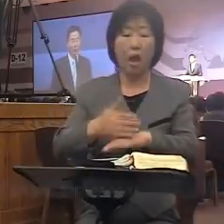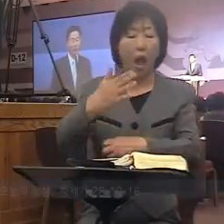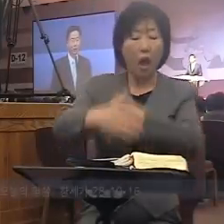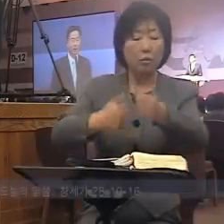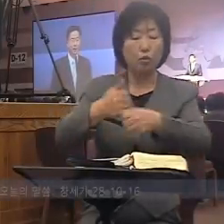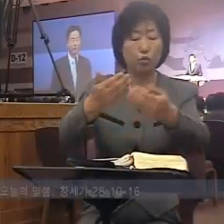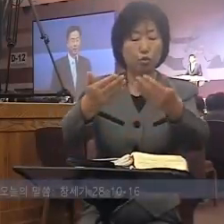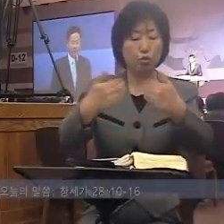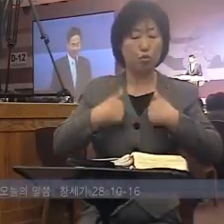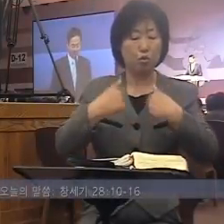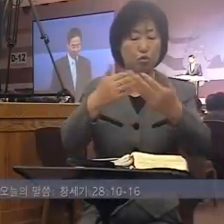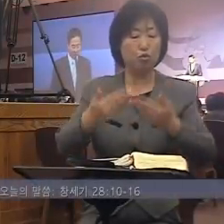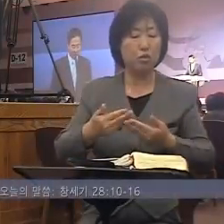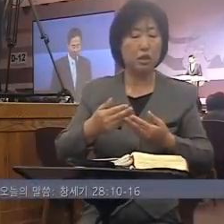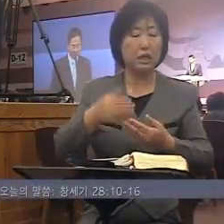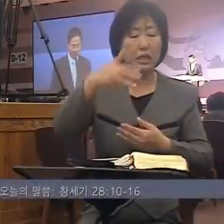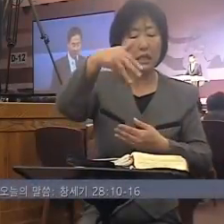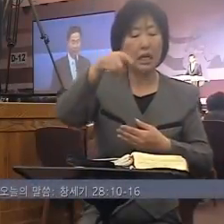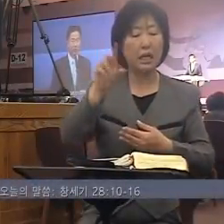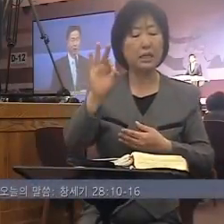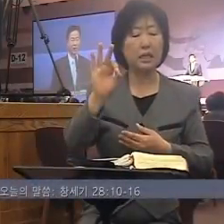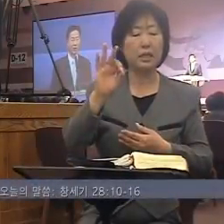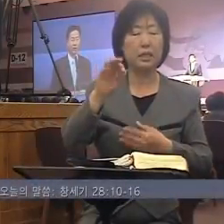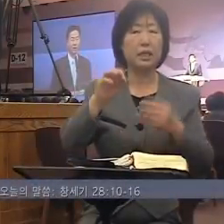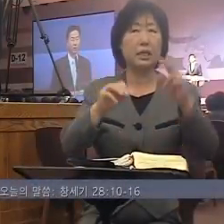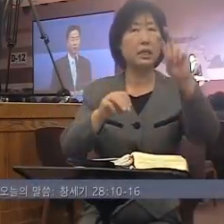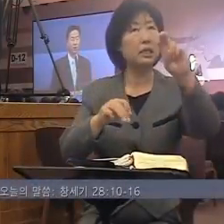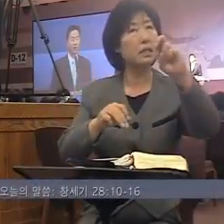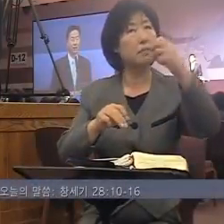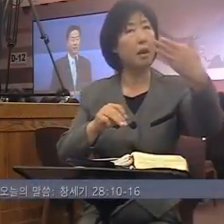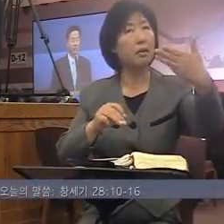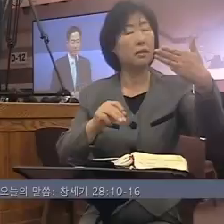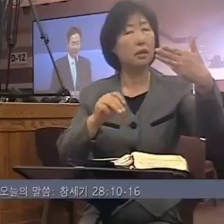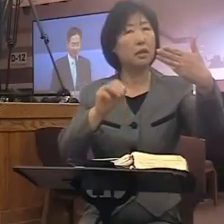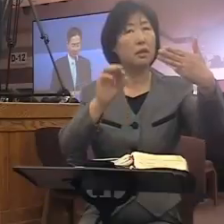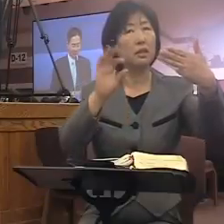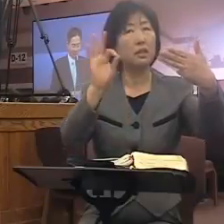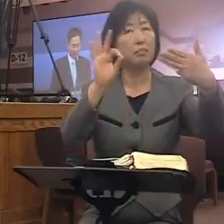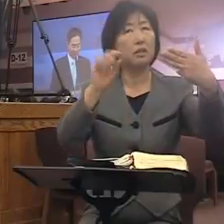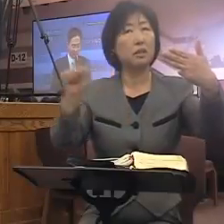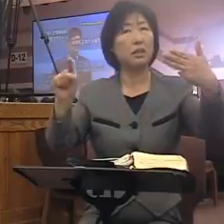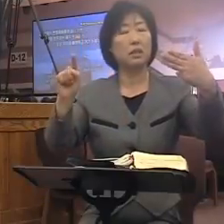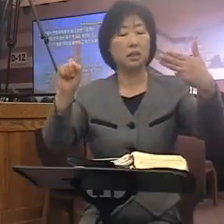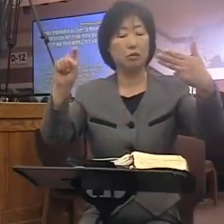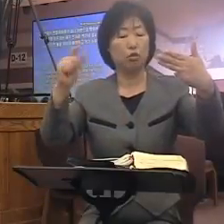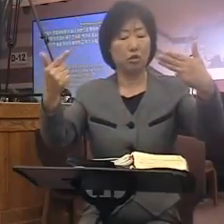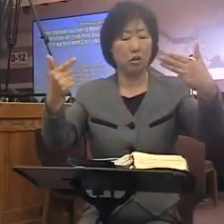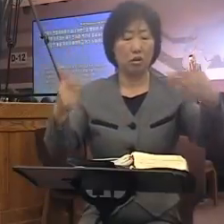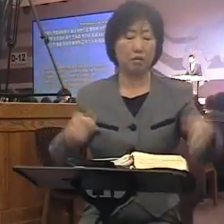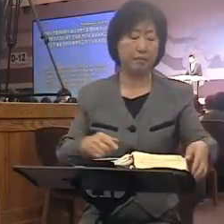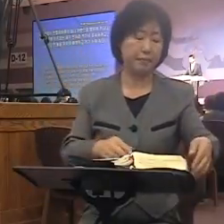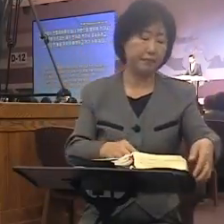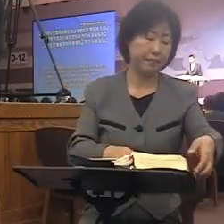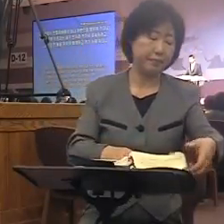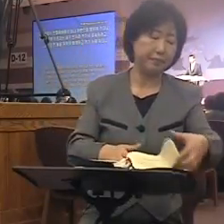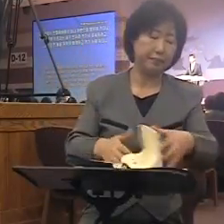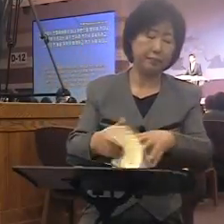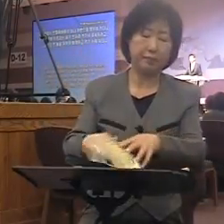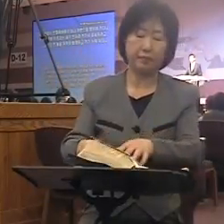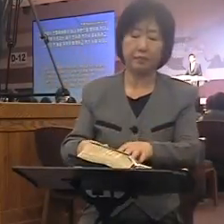오늘 하나님께서 우리에게 주시는 말씀은 창세기 28장 10절에서 16절까지의 말씀입니다. 제가 가진 성경으로